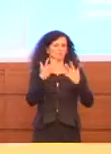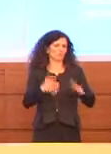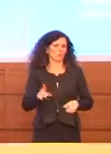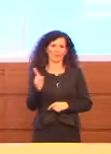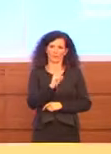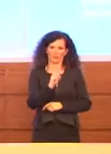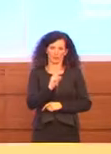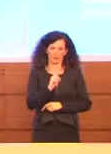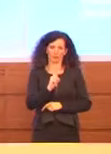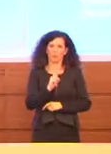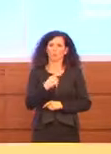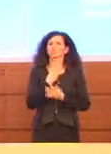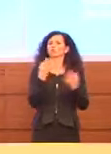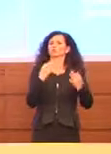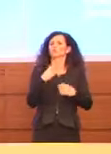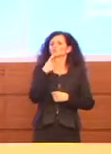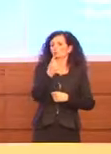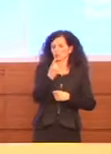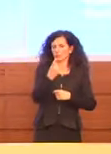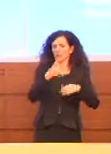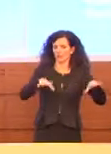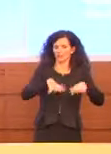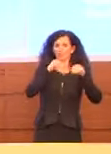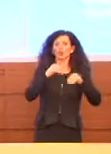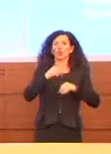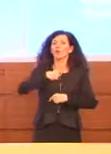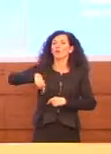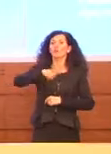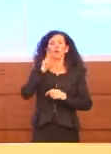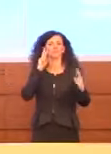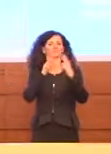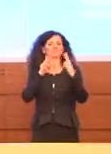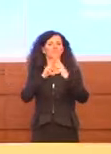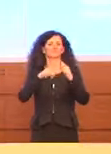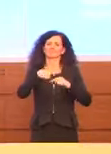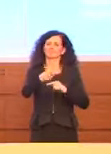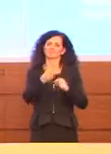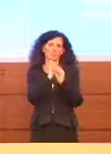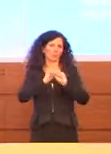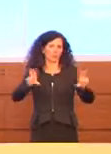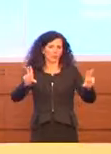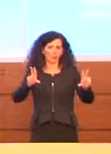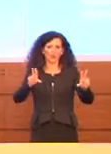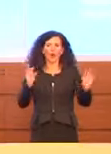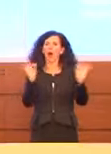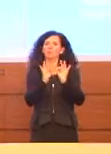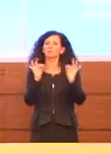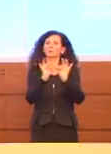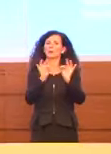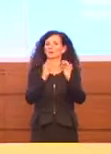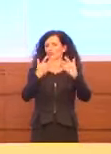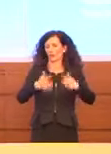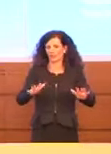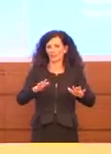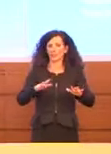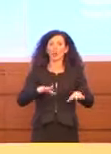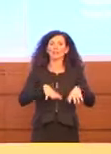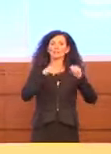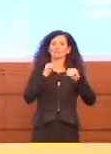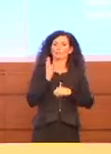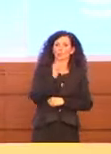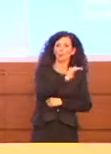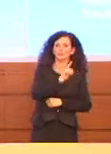premessa noi non ci vedremo più in questi appuntamenti periodici adesso è lì erano quotidiani con voi